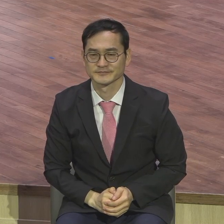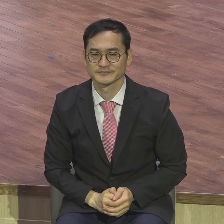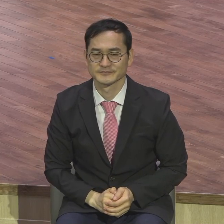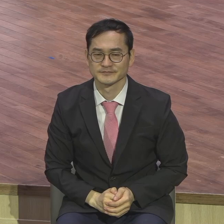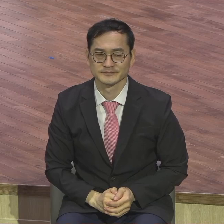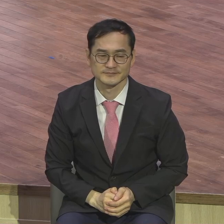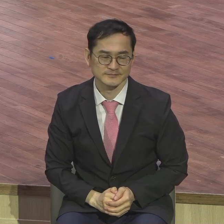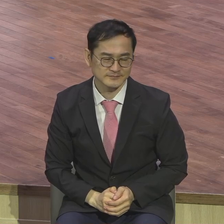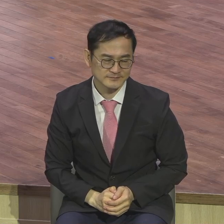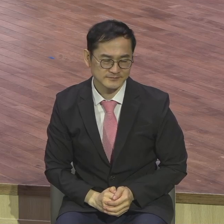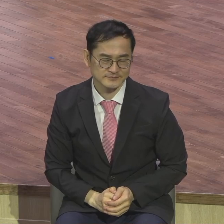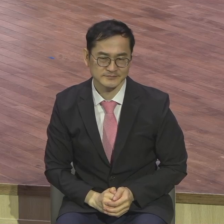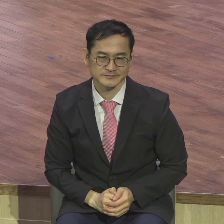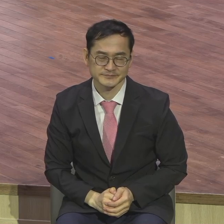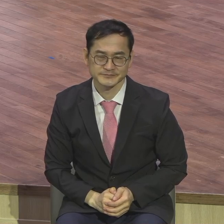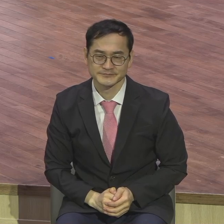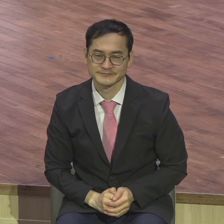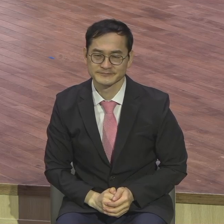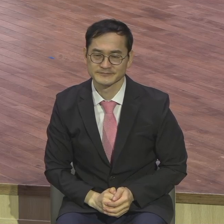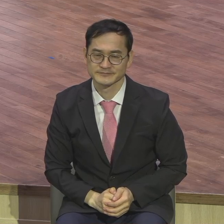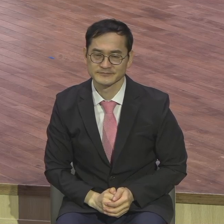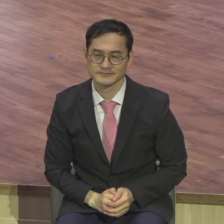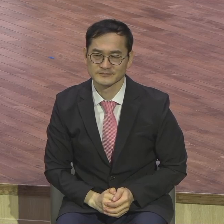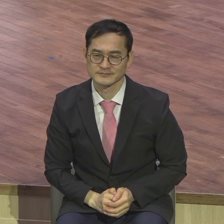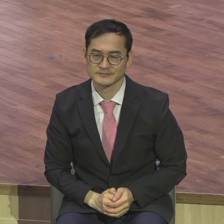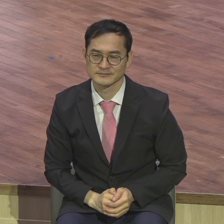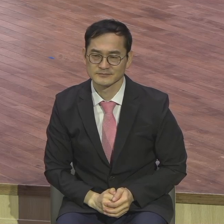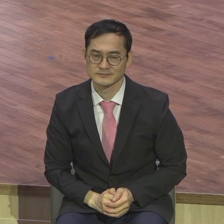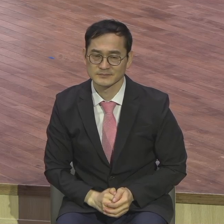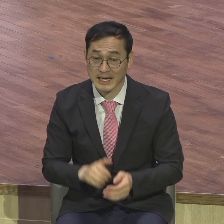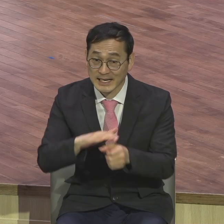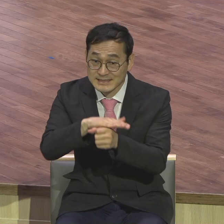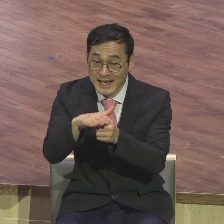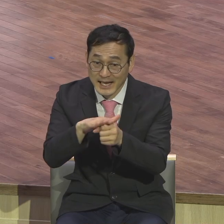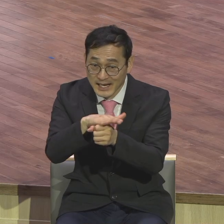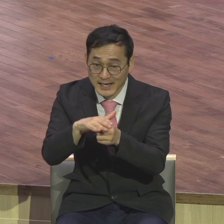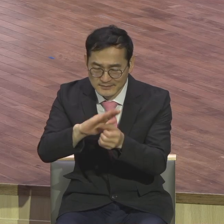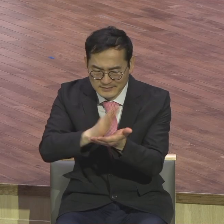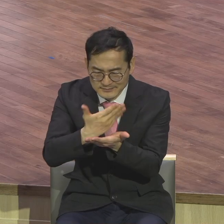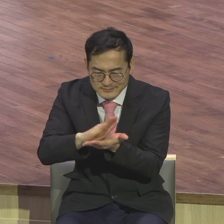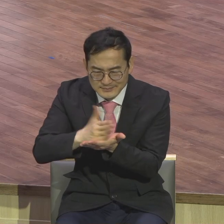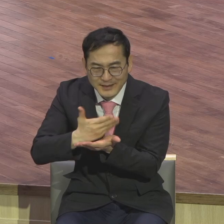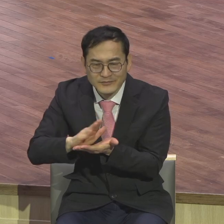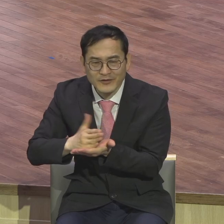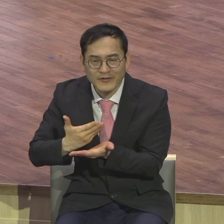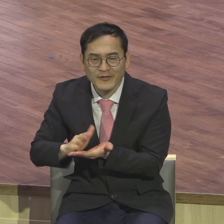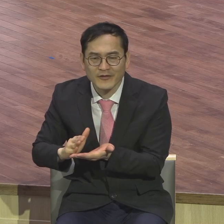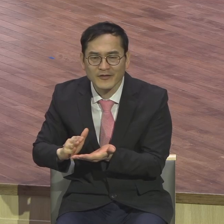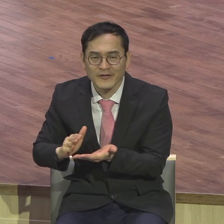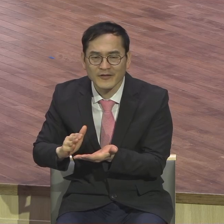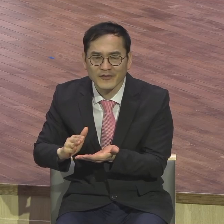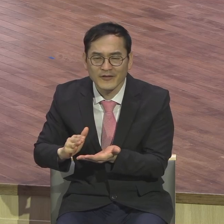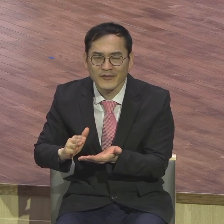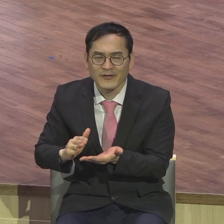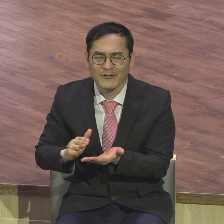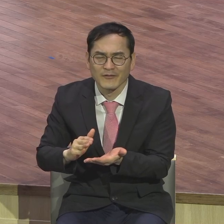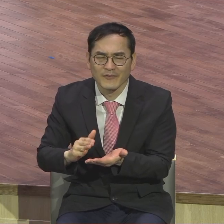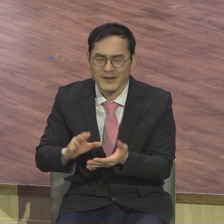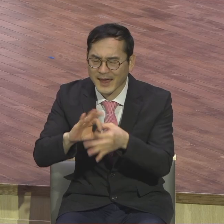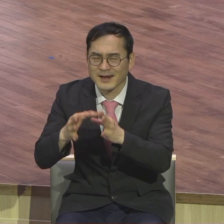다르게 세상에서 가장 세밀하게 표현되어지는 언어가 헬라어에요.